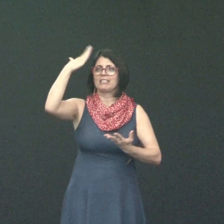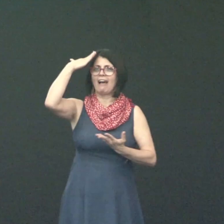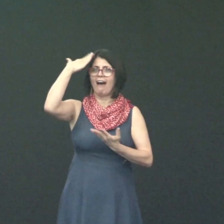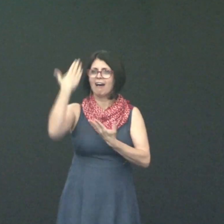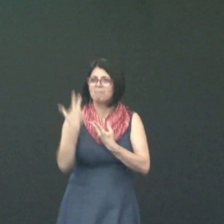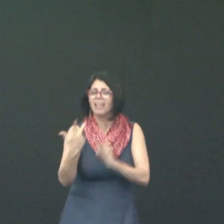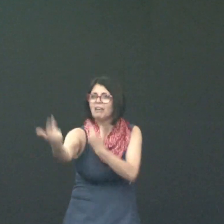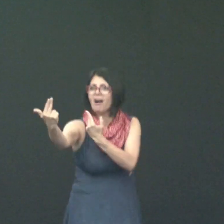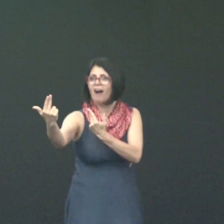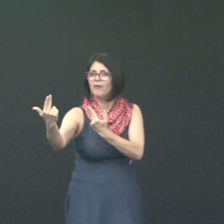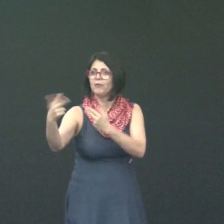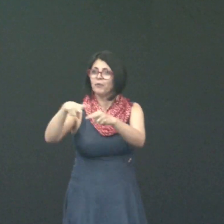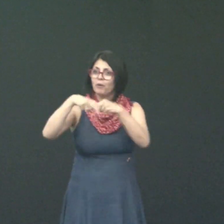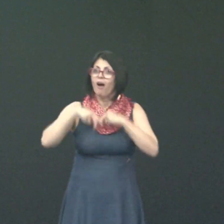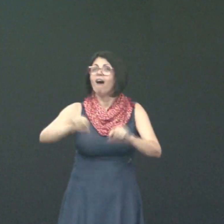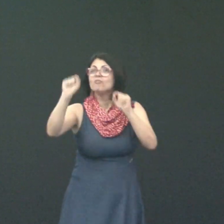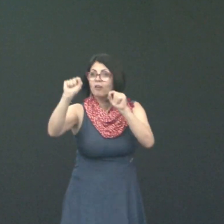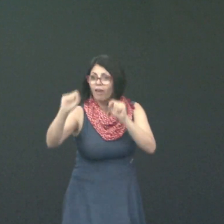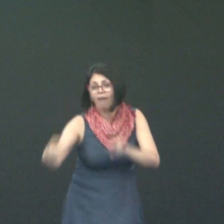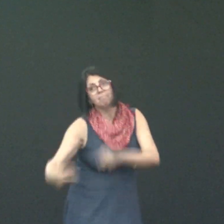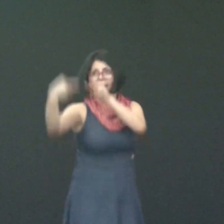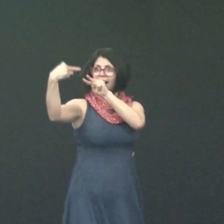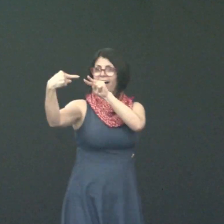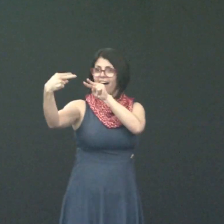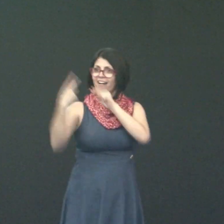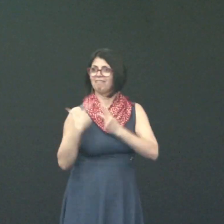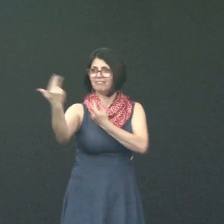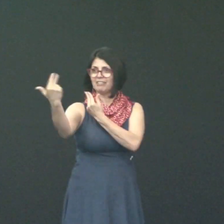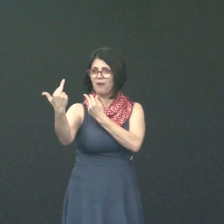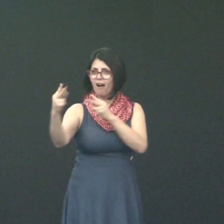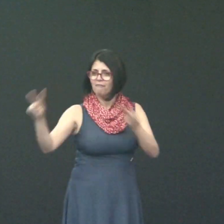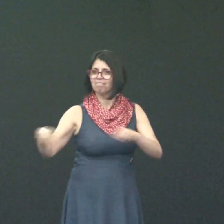comunidade surda, ele se identifica enquanto igual.